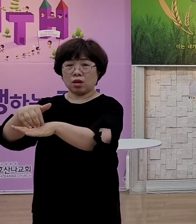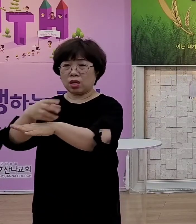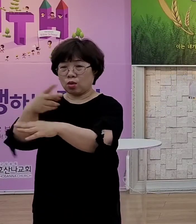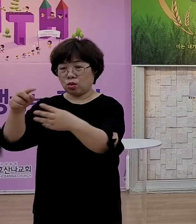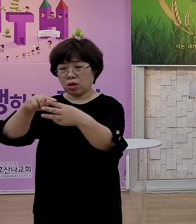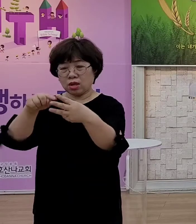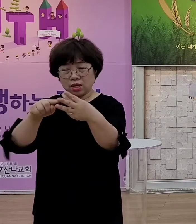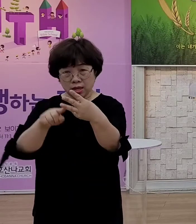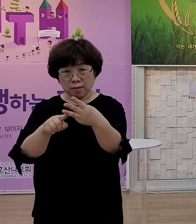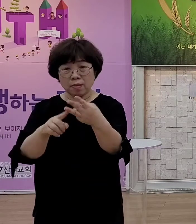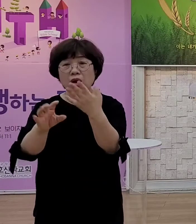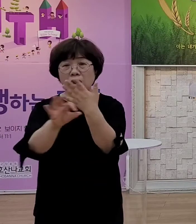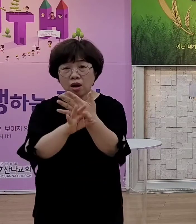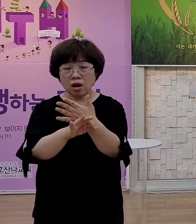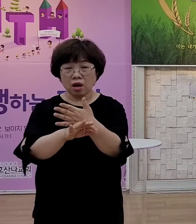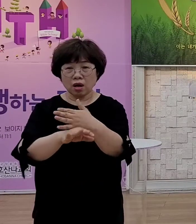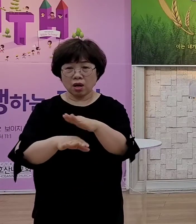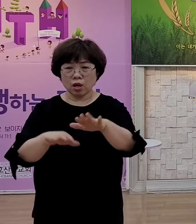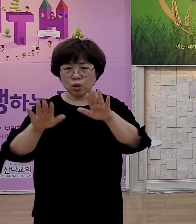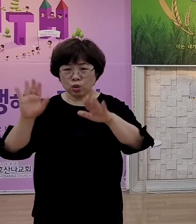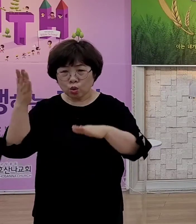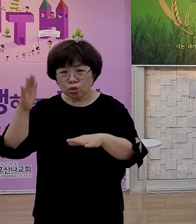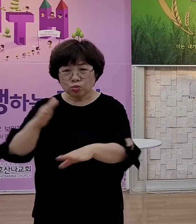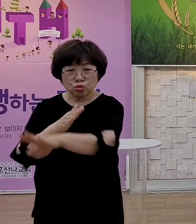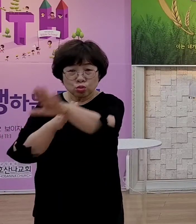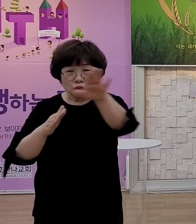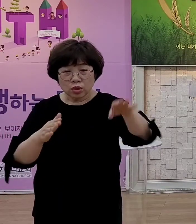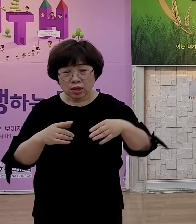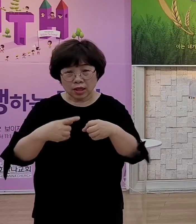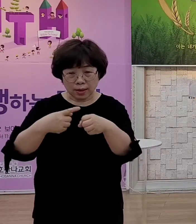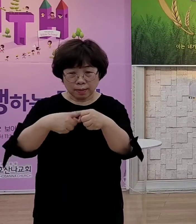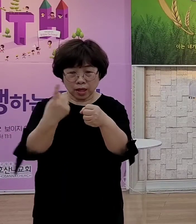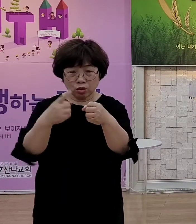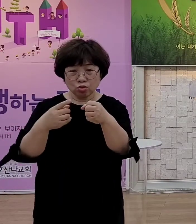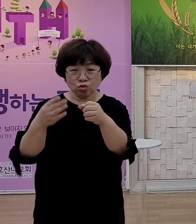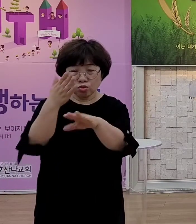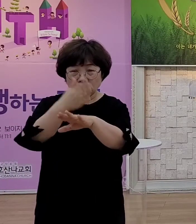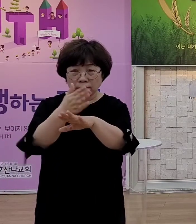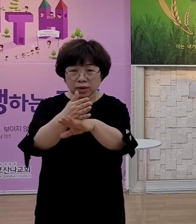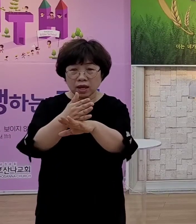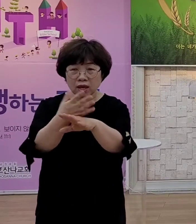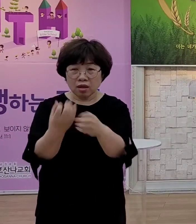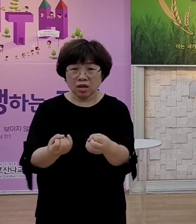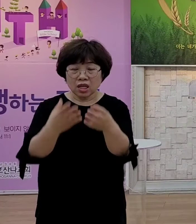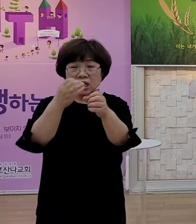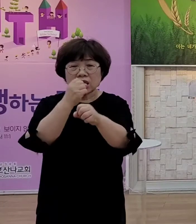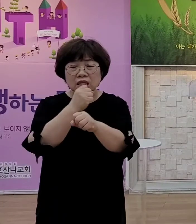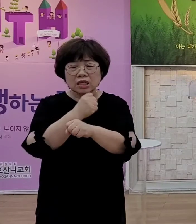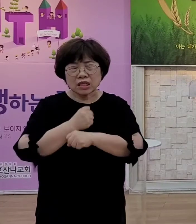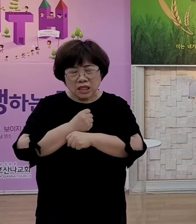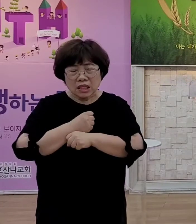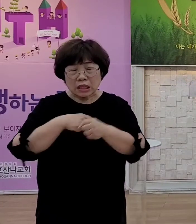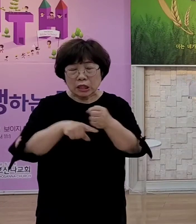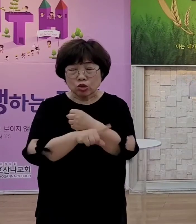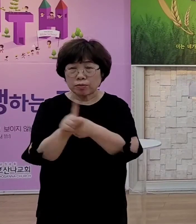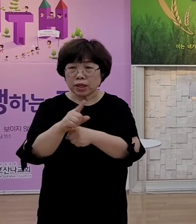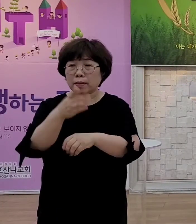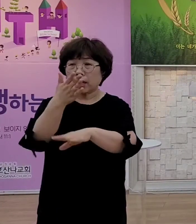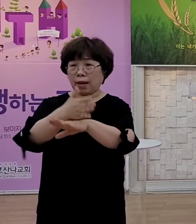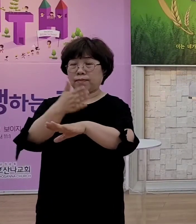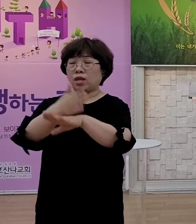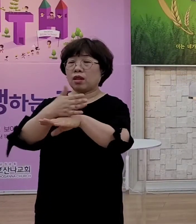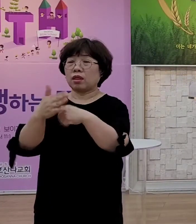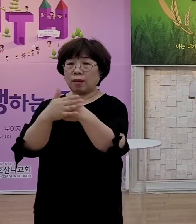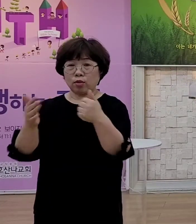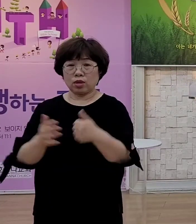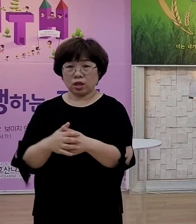우리가 그럼 이 맥주 감사절을 지키는 의미가 뭐겠습니까? 바로 감사예요. 그래서 농사하지 않았지만 여러분,